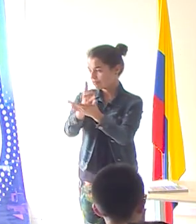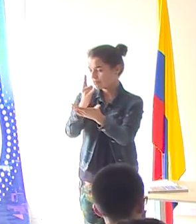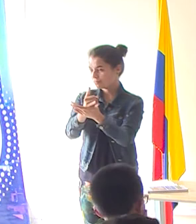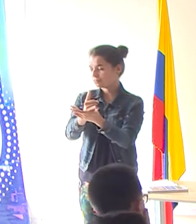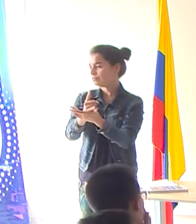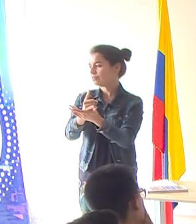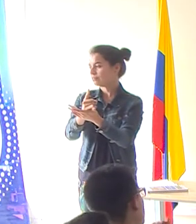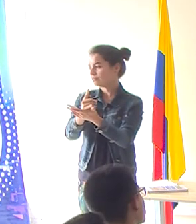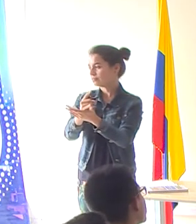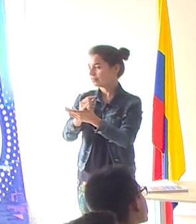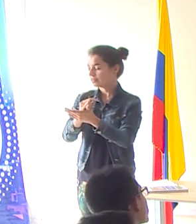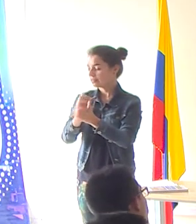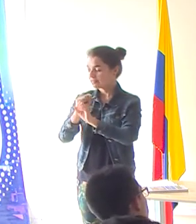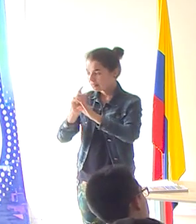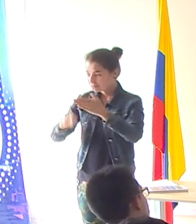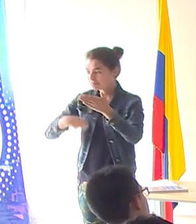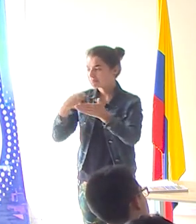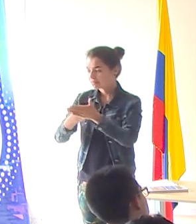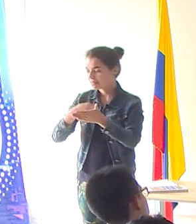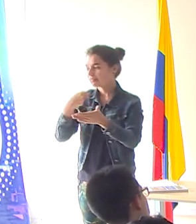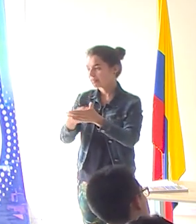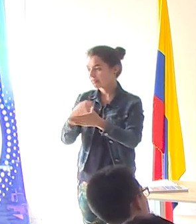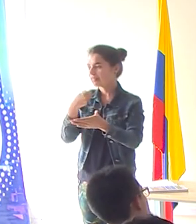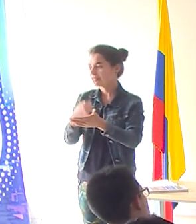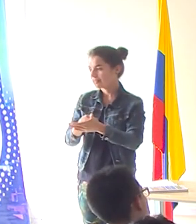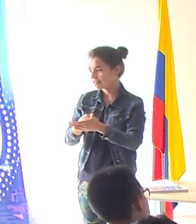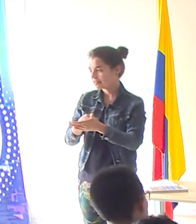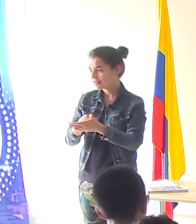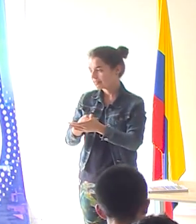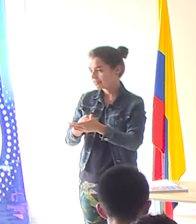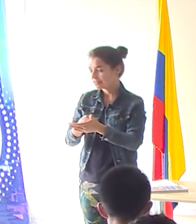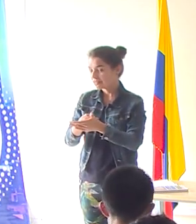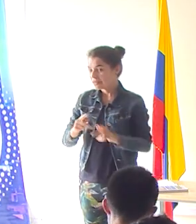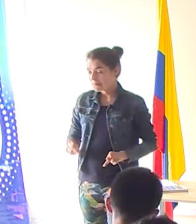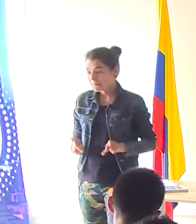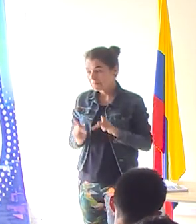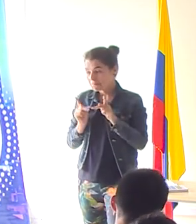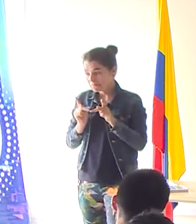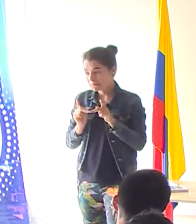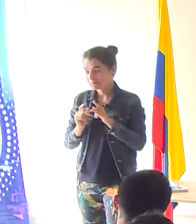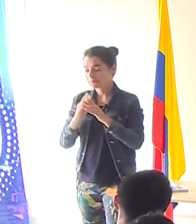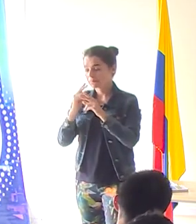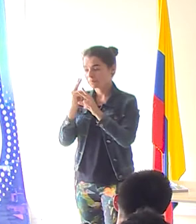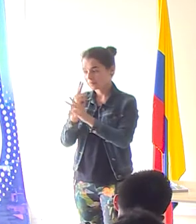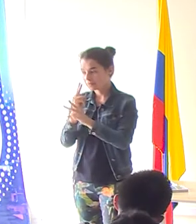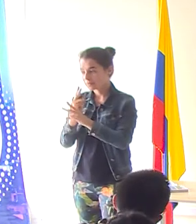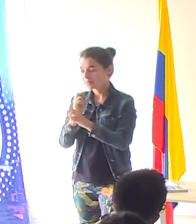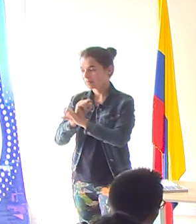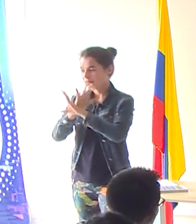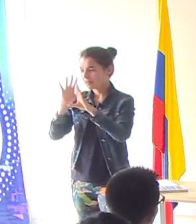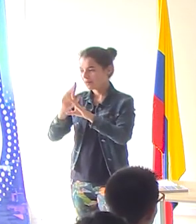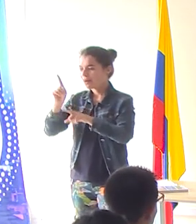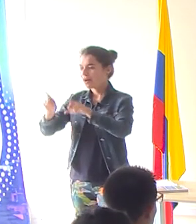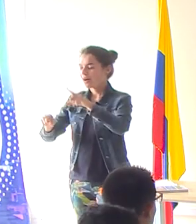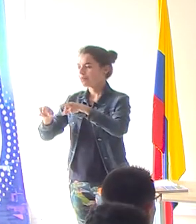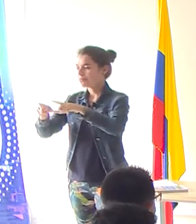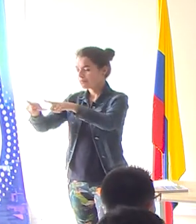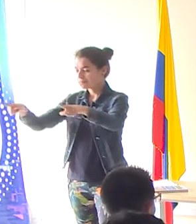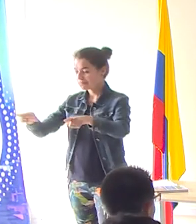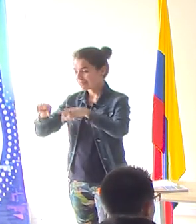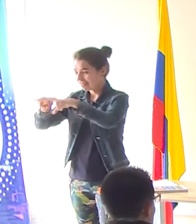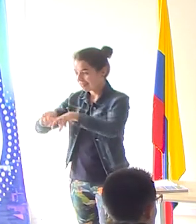cuesta dinero eso nos cuesta vidas eso nos cuesta el envenenamiento por ejemplo en las tierras agrícolas